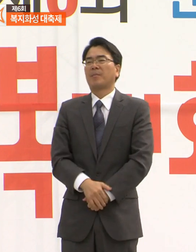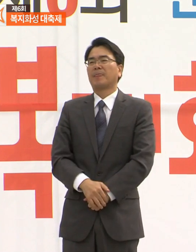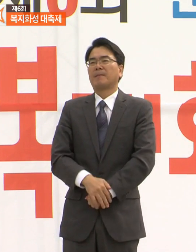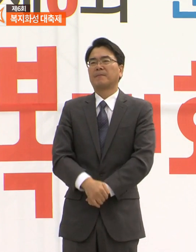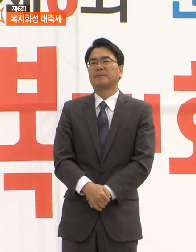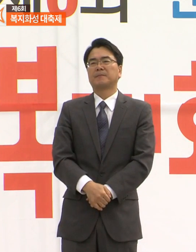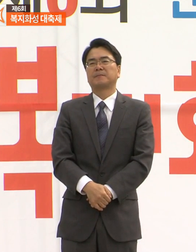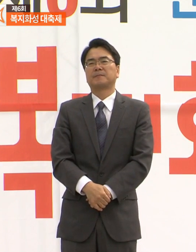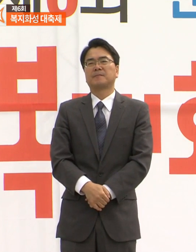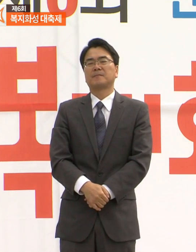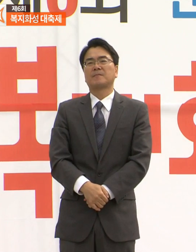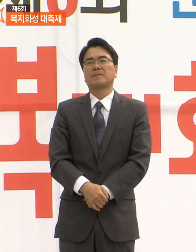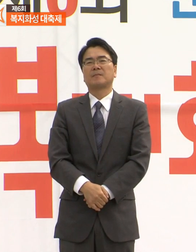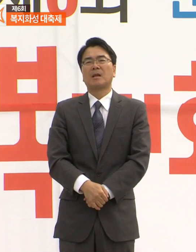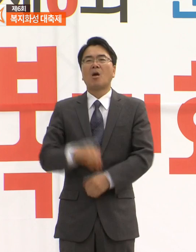드는데